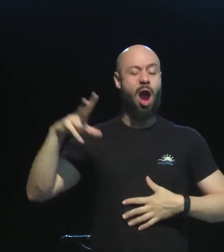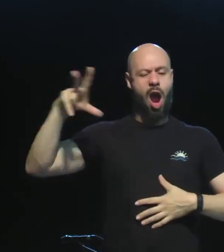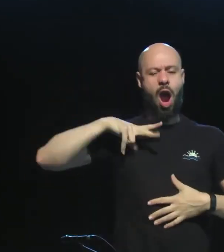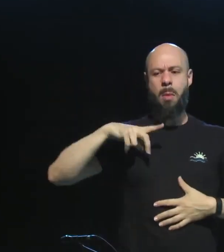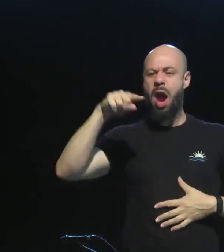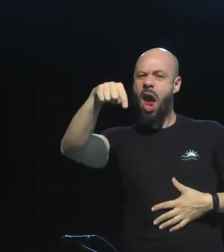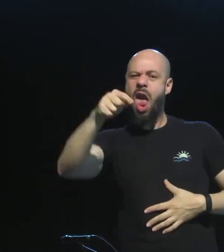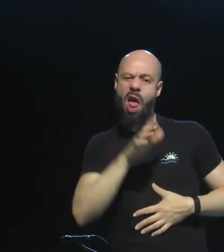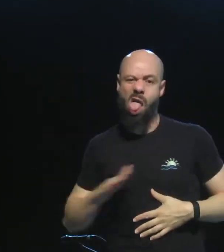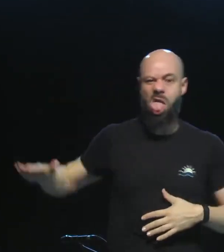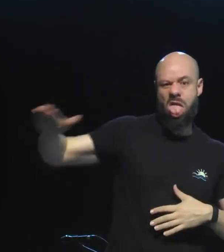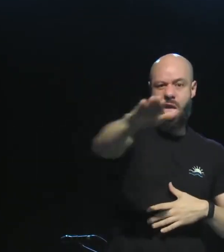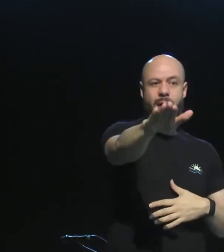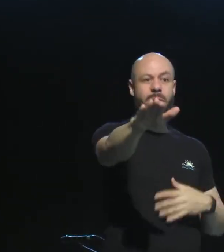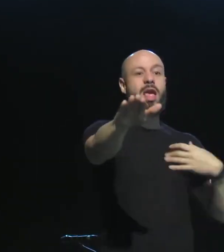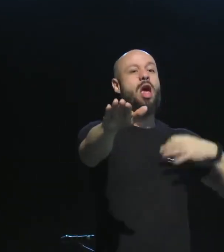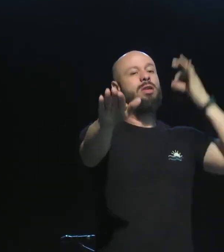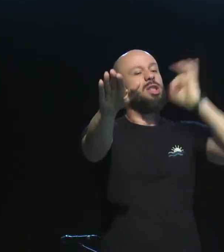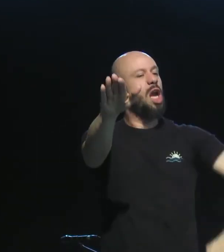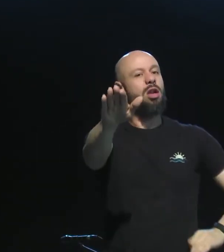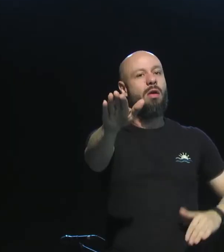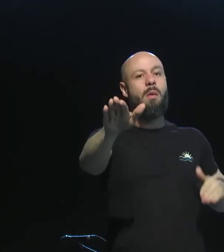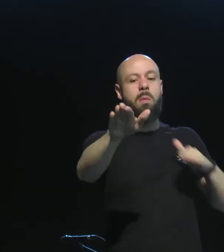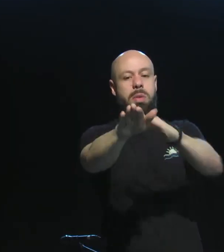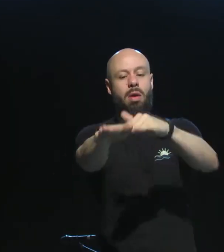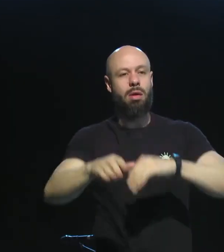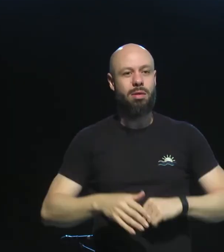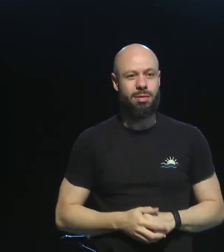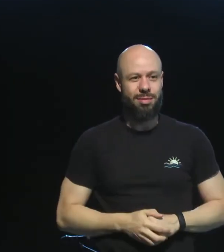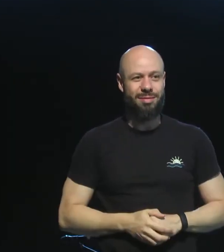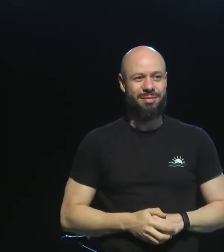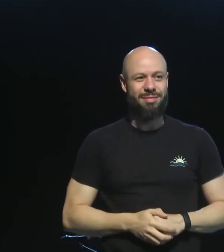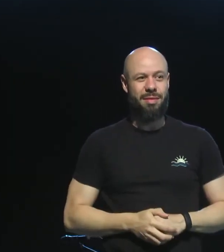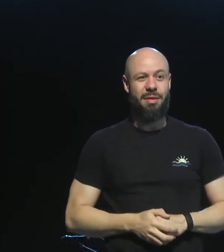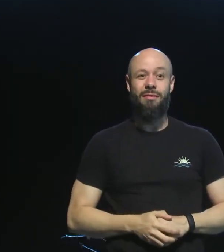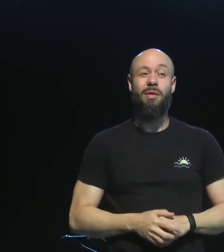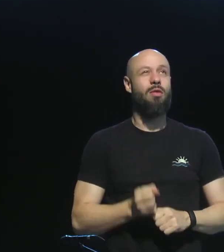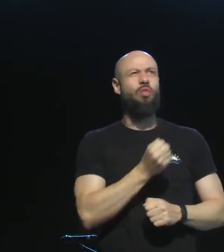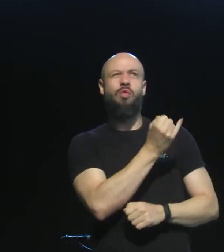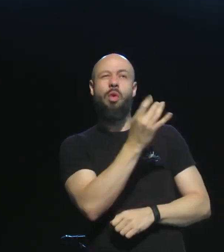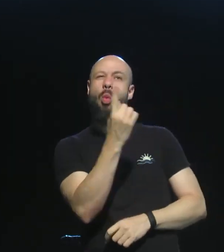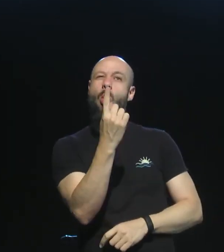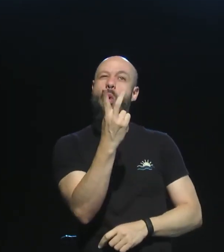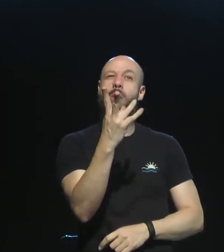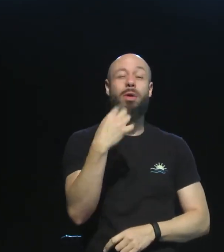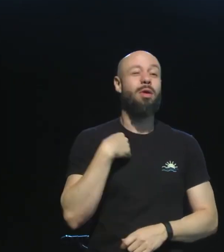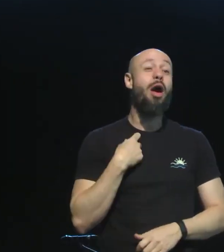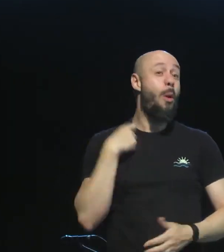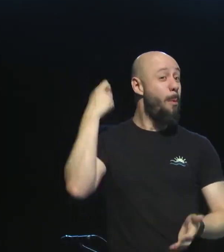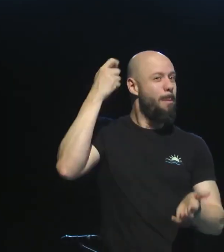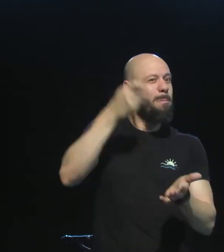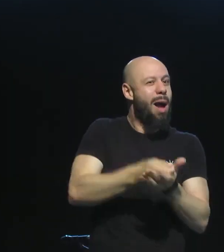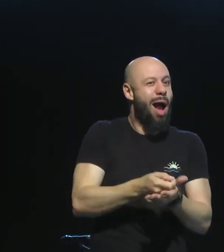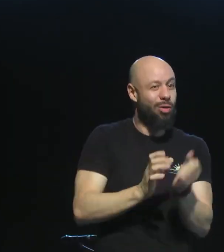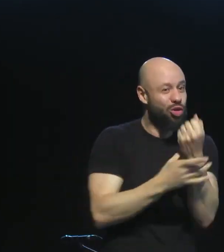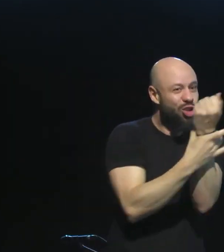fez errado e eu estou certo. Se eu dissesse para vocês que quantas vezes eu pensei assim, eu tenho seguro, eu vou